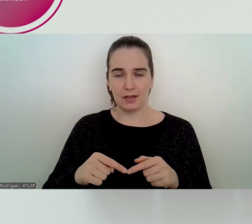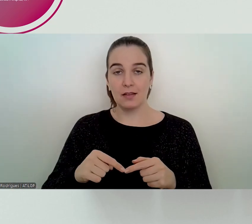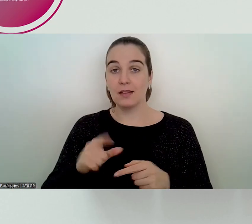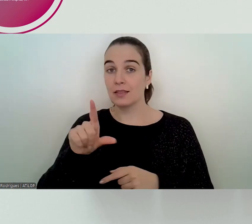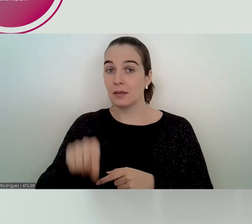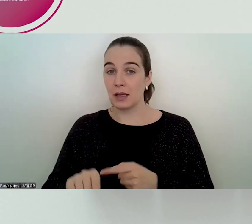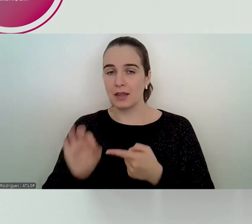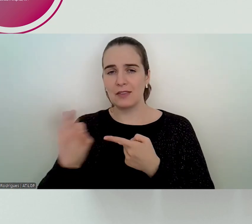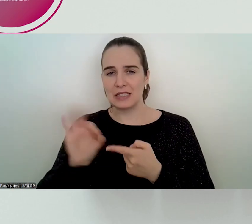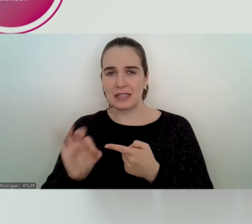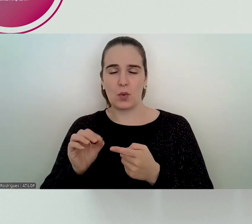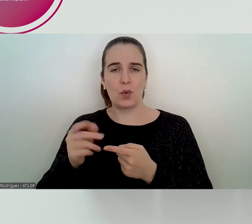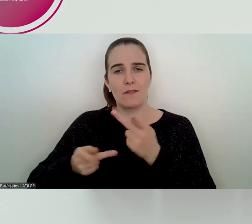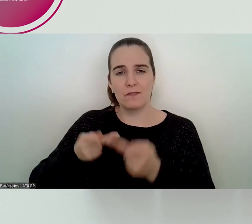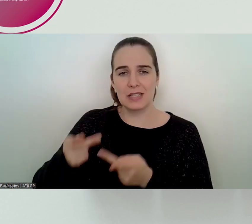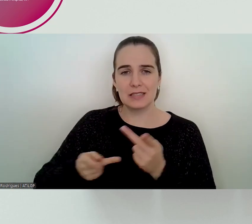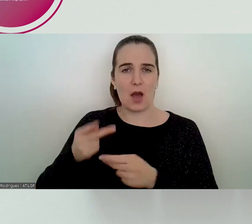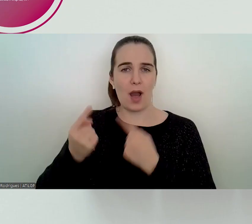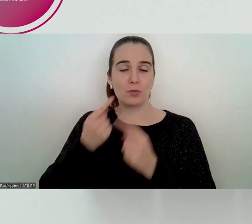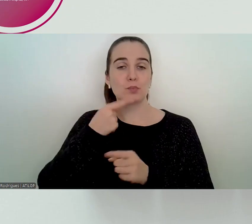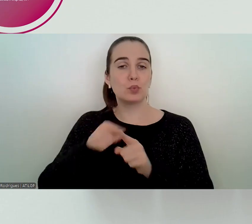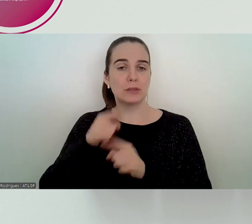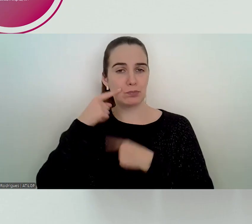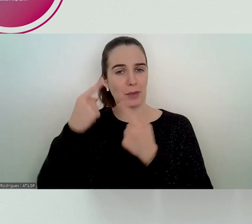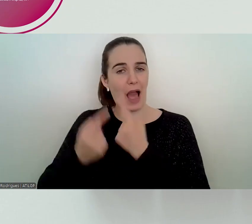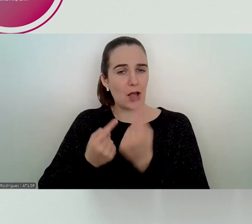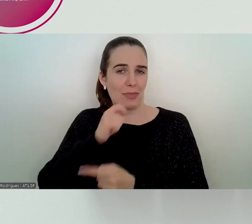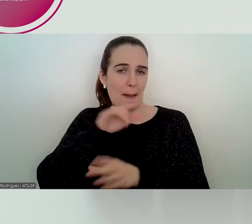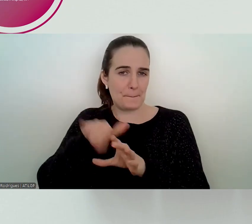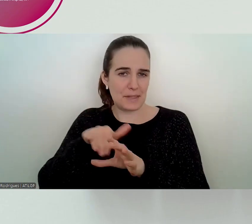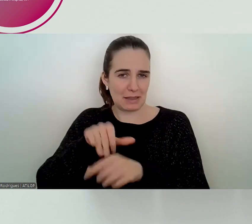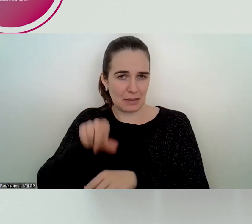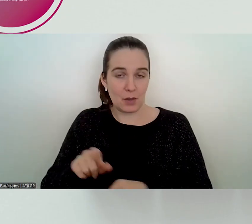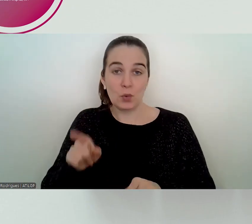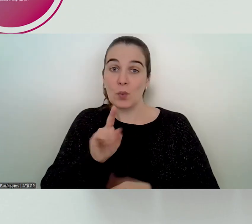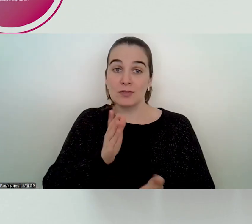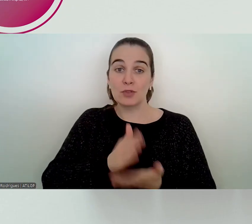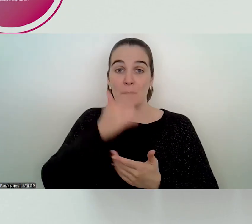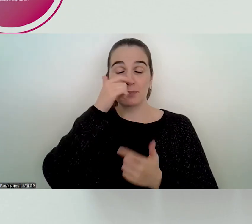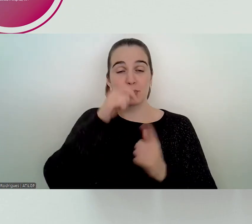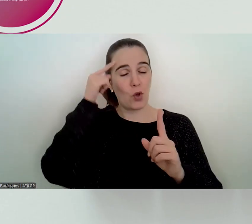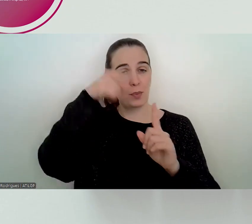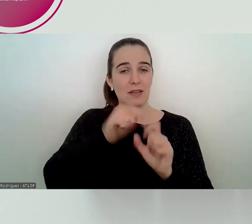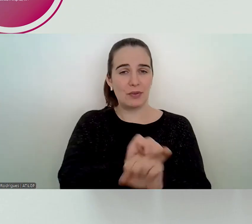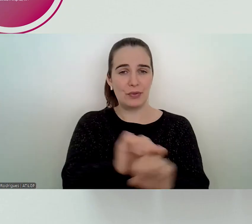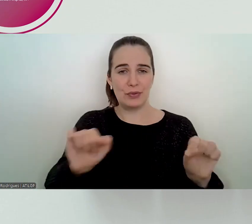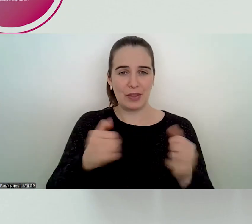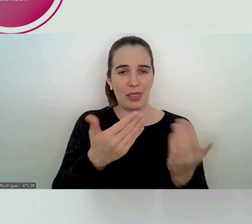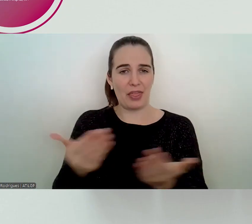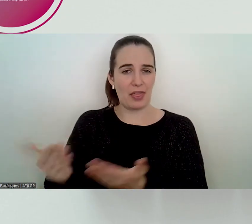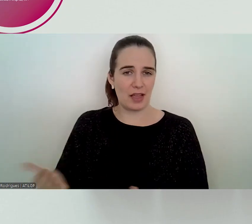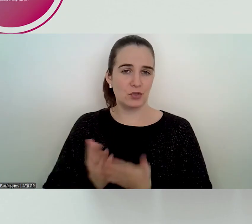definição, implementação e avaliação de políticas públicas, e não apenas um destinatário daquilo que são os serviços